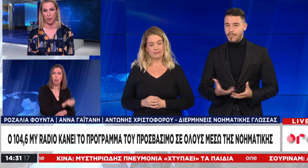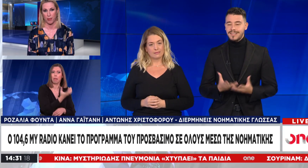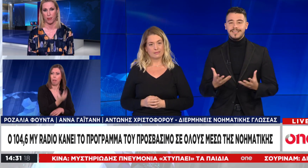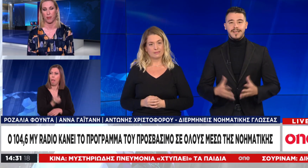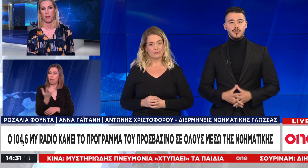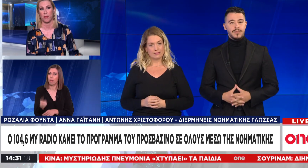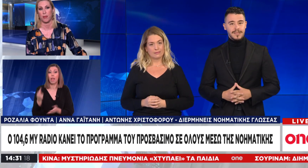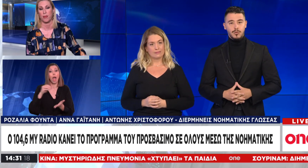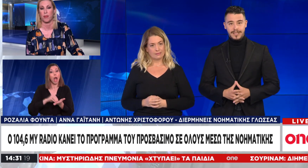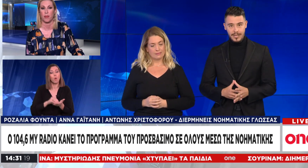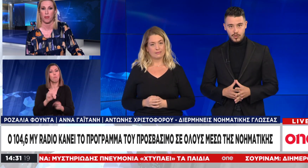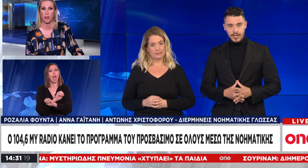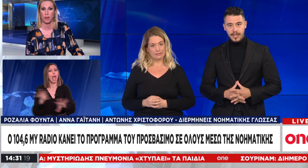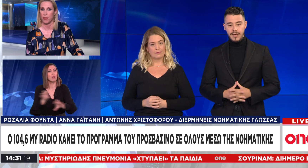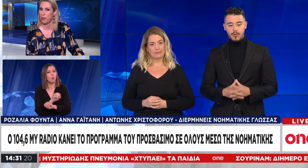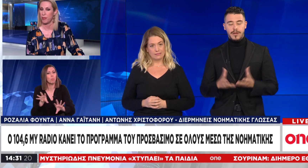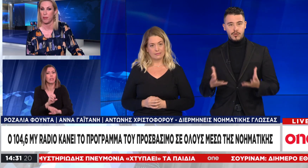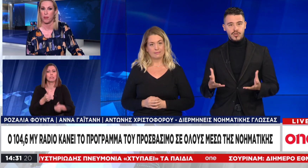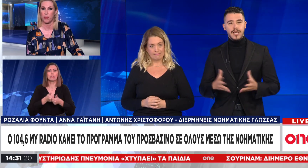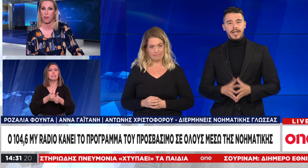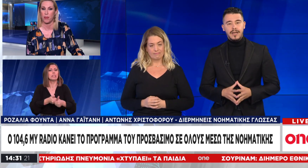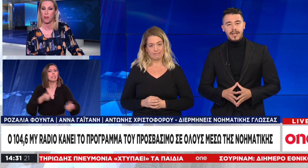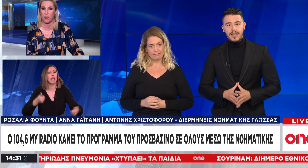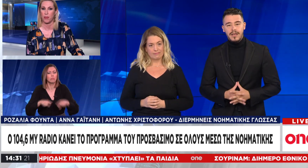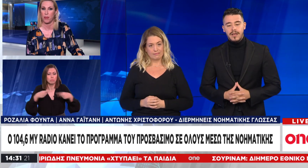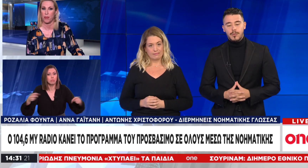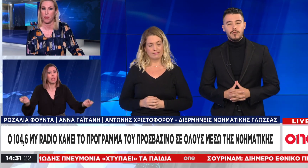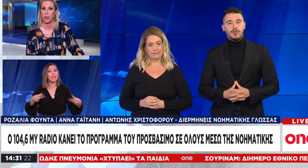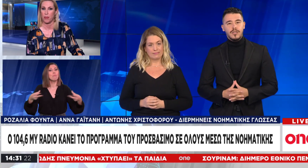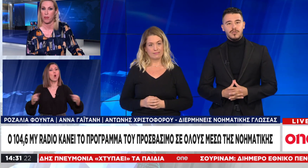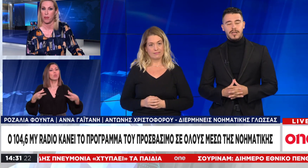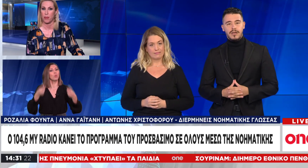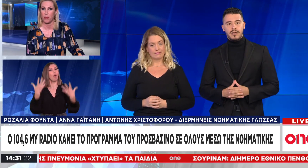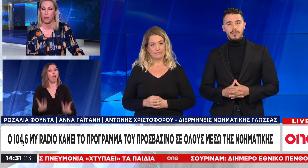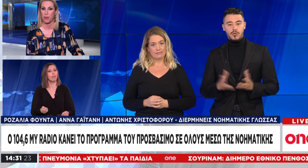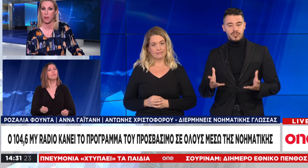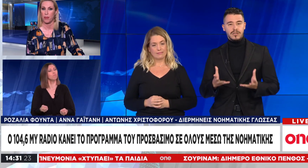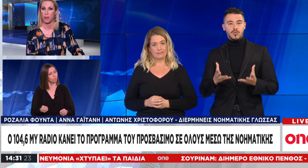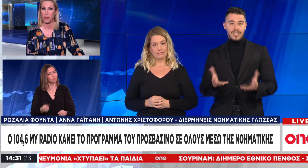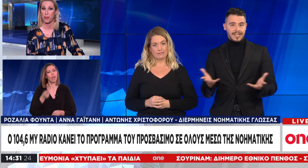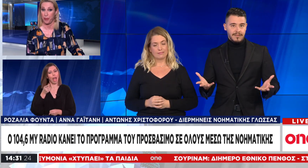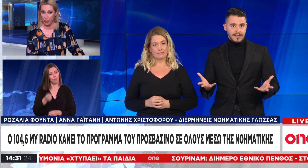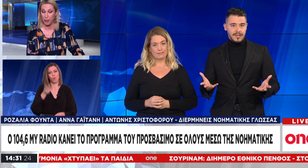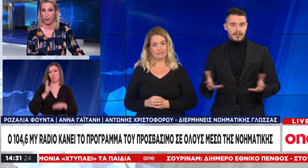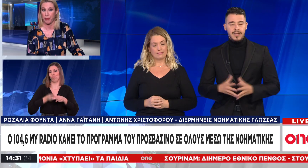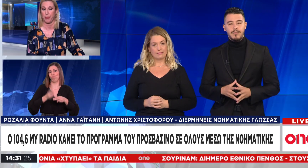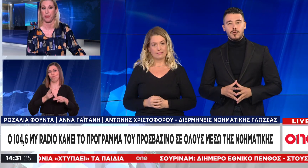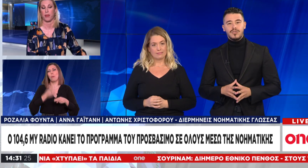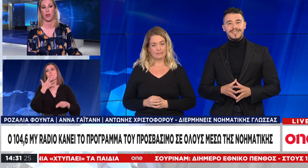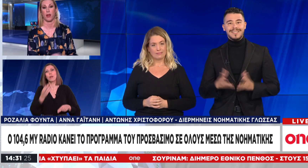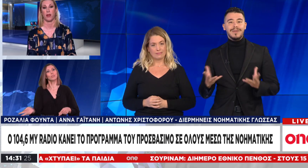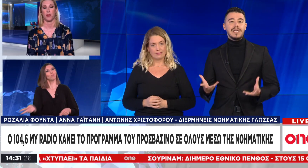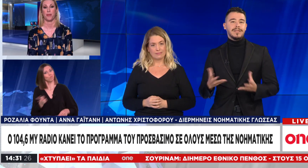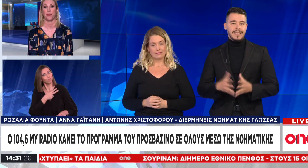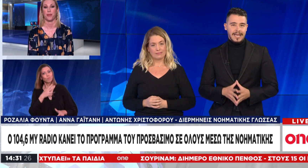εκπομπές και σειρές οι οποίες υποτιτλ ονται και προφανώς είναι πρωτοβουλίες προς την σωστή κατεύθυνση προς